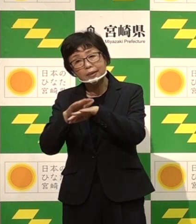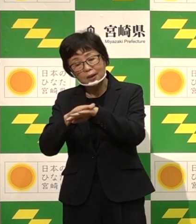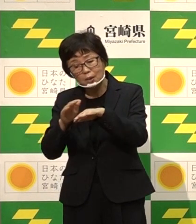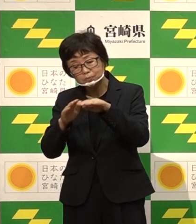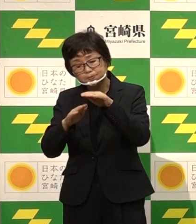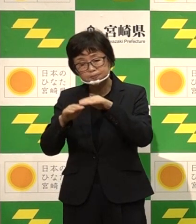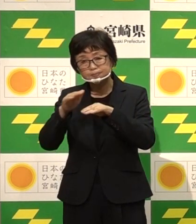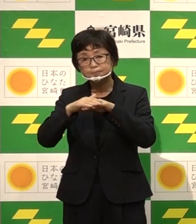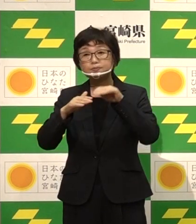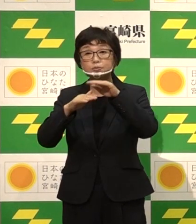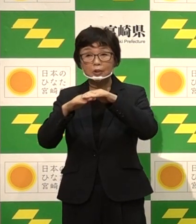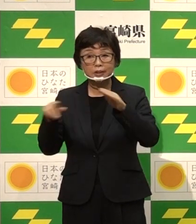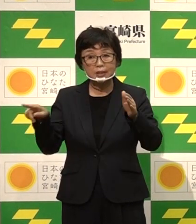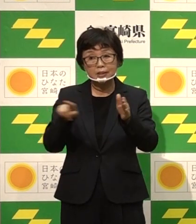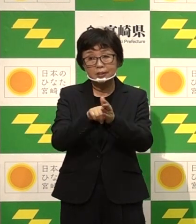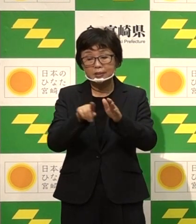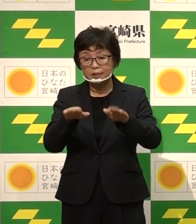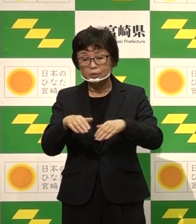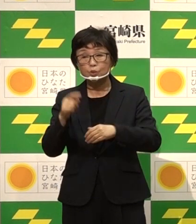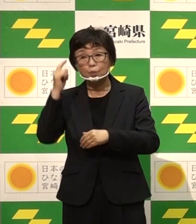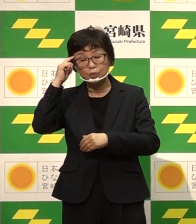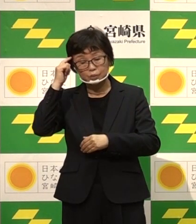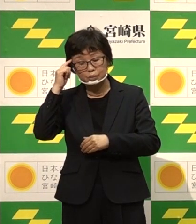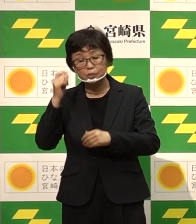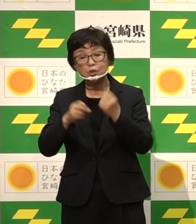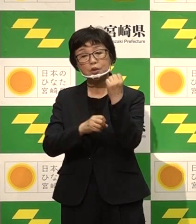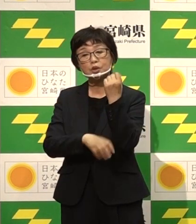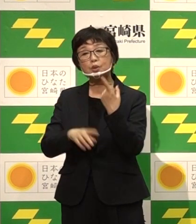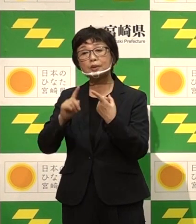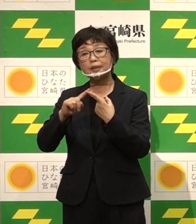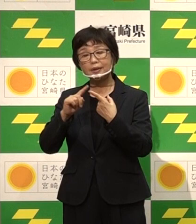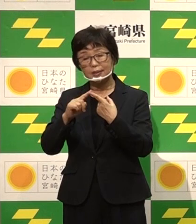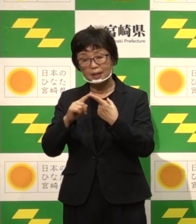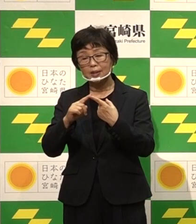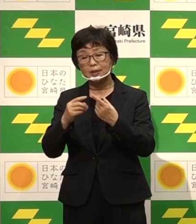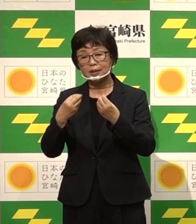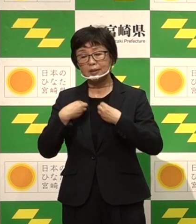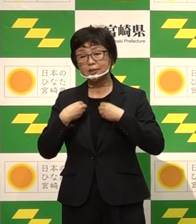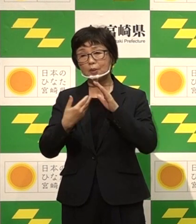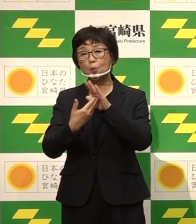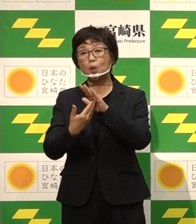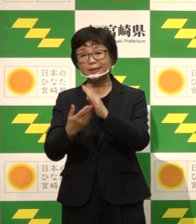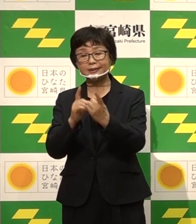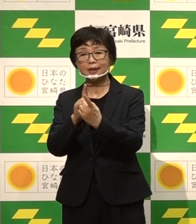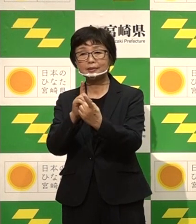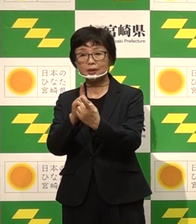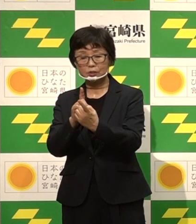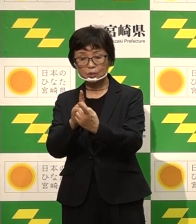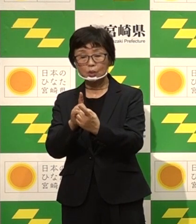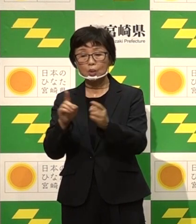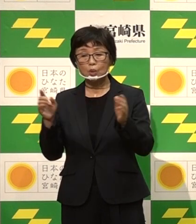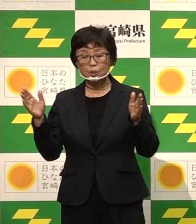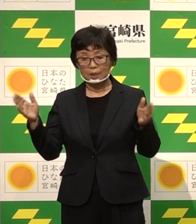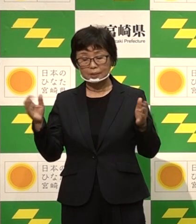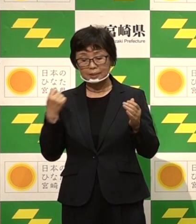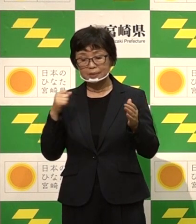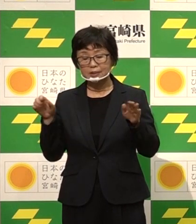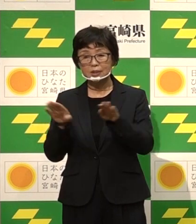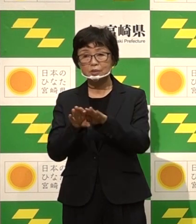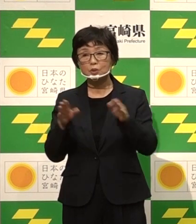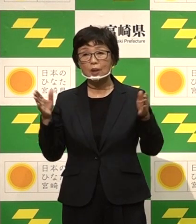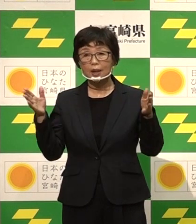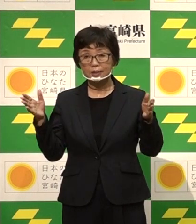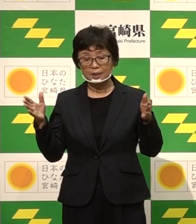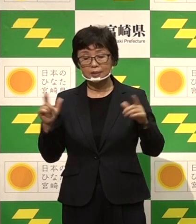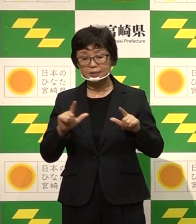ところでありまして、改めてそういう基本的な感染防止対策をですね、この夏休みのそういう生